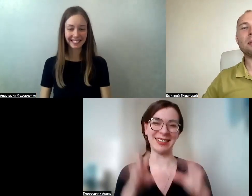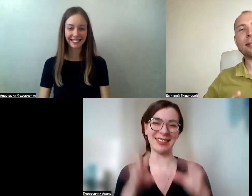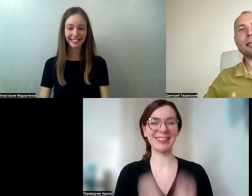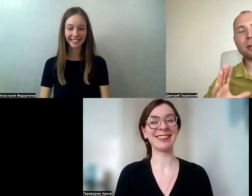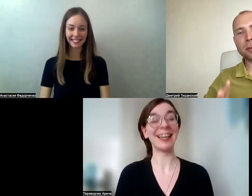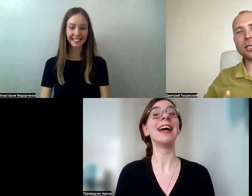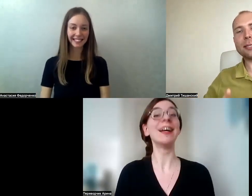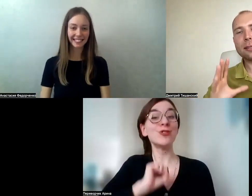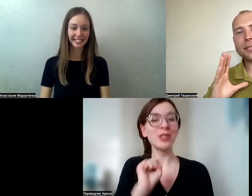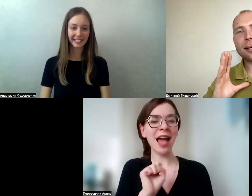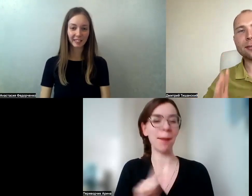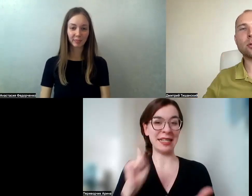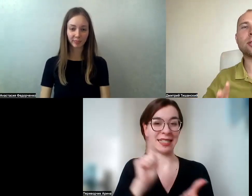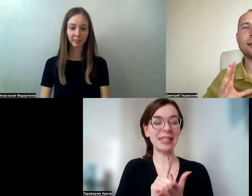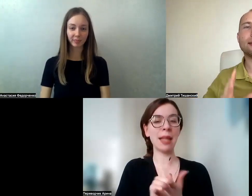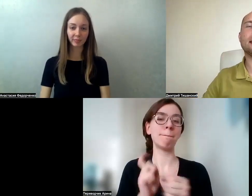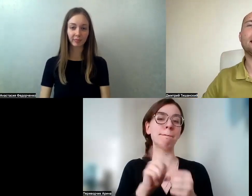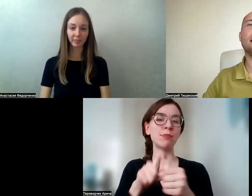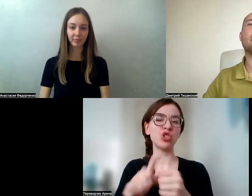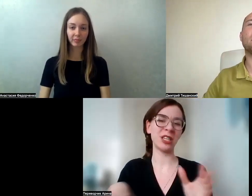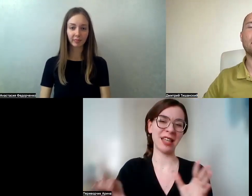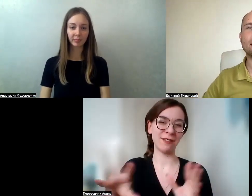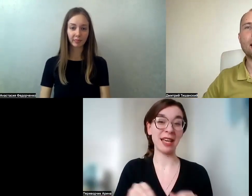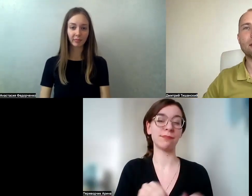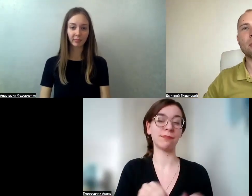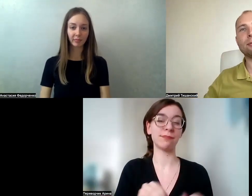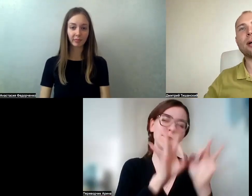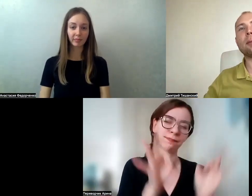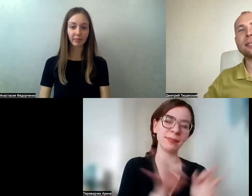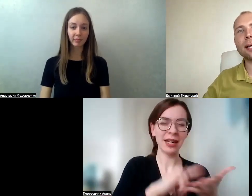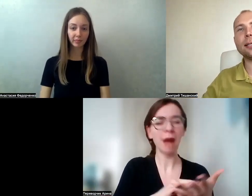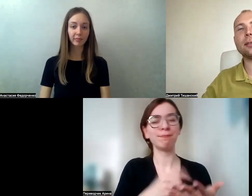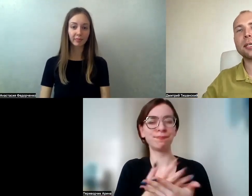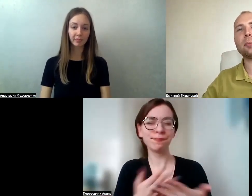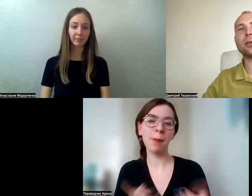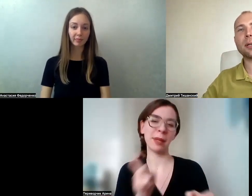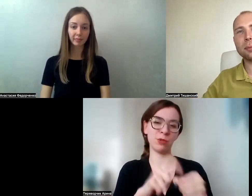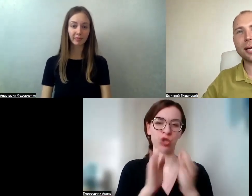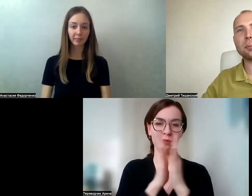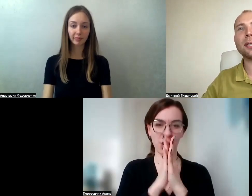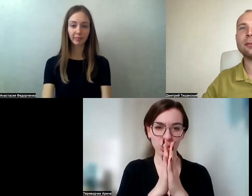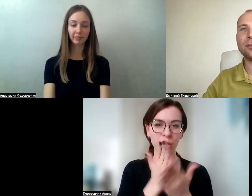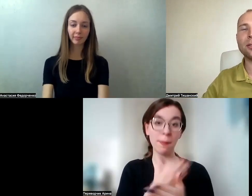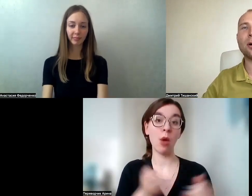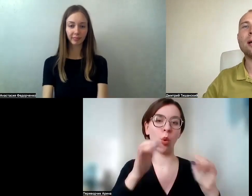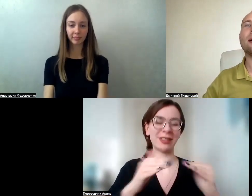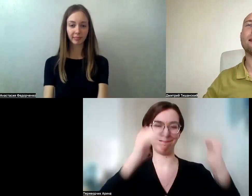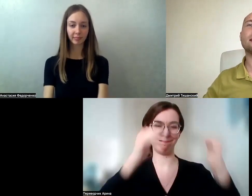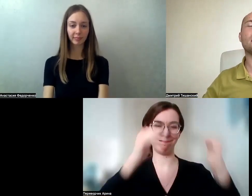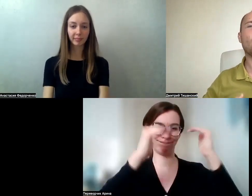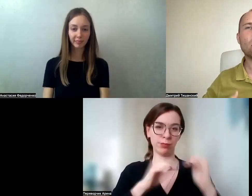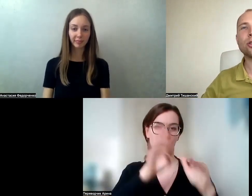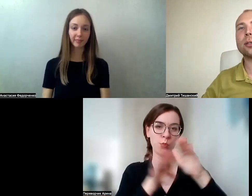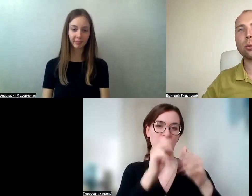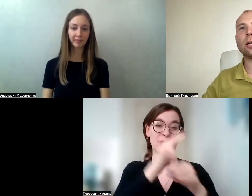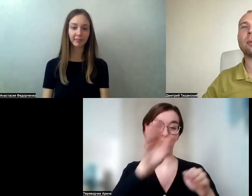Друзья, обязательно подпишитесь на все ресурсы Анастасии. Мы их оставим в описании и в закрепленном комментарии под этим видео.